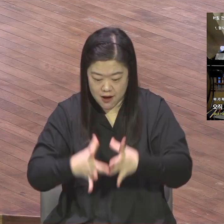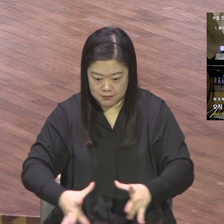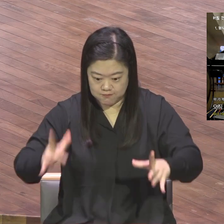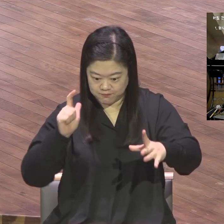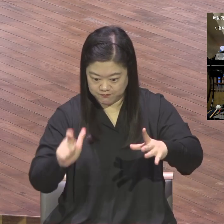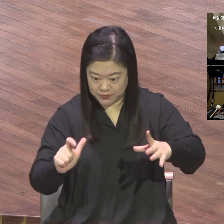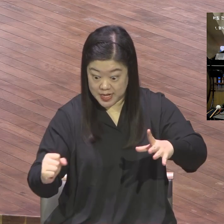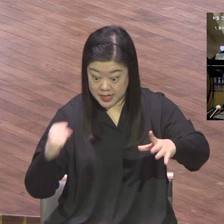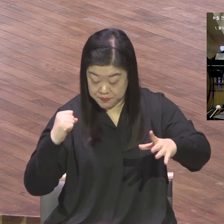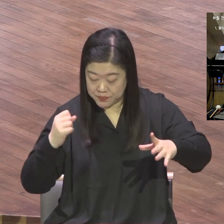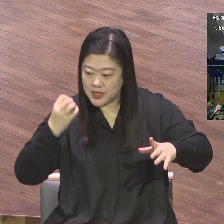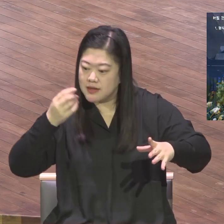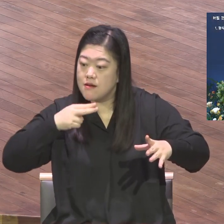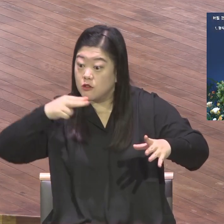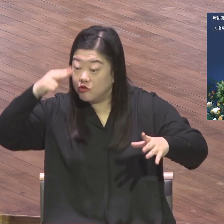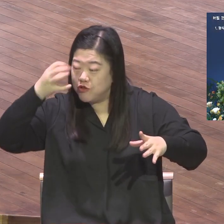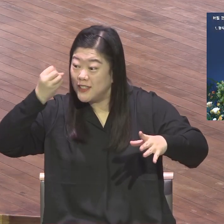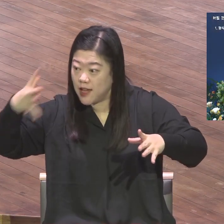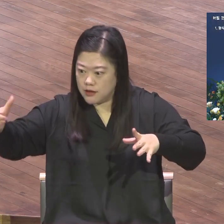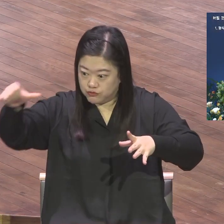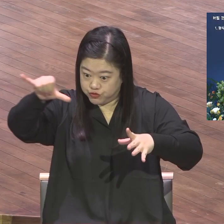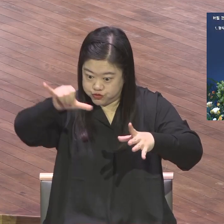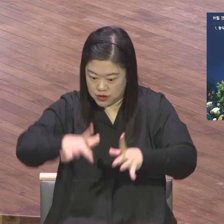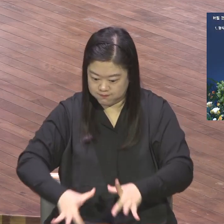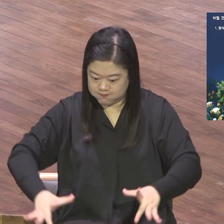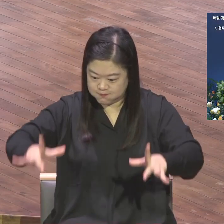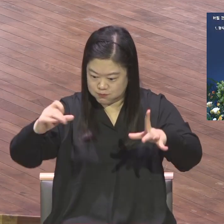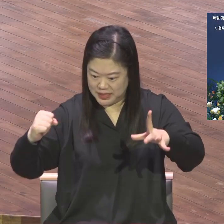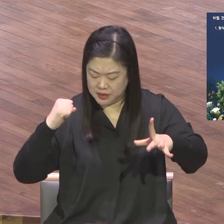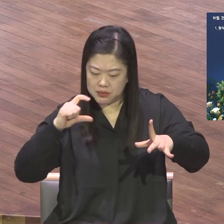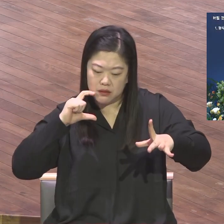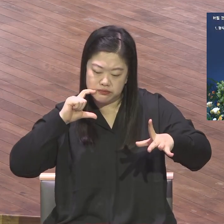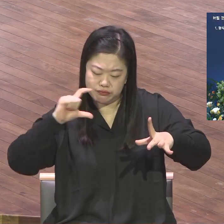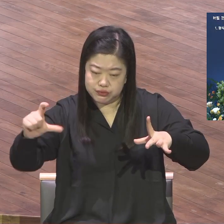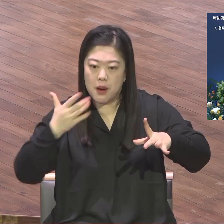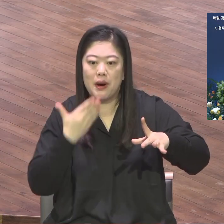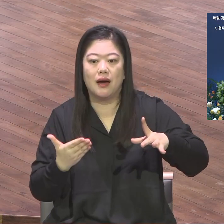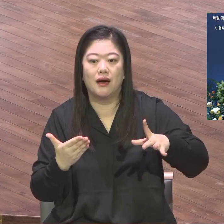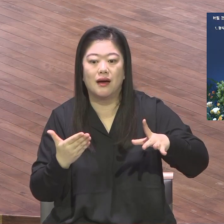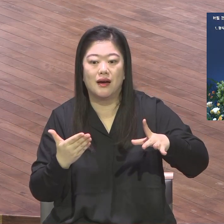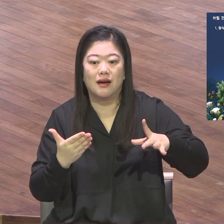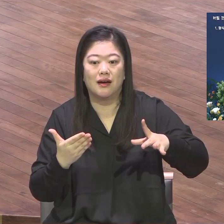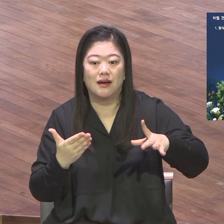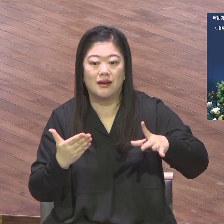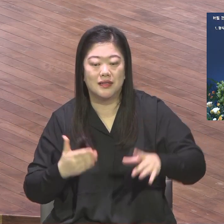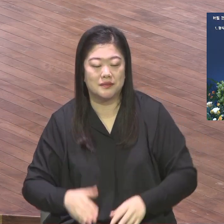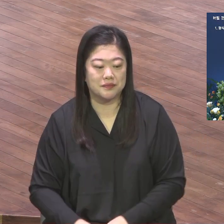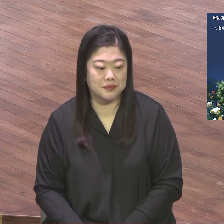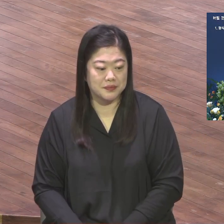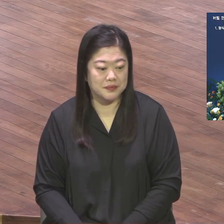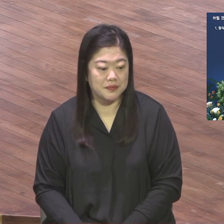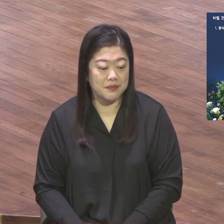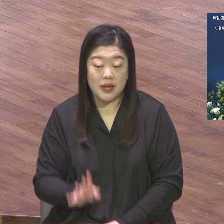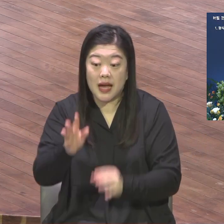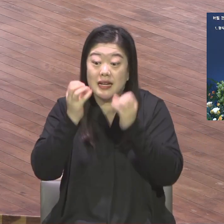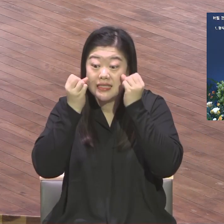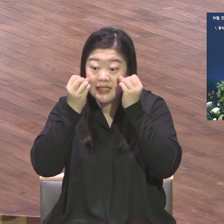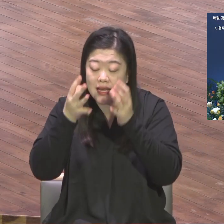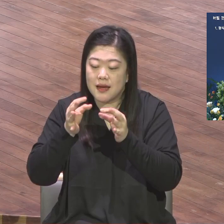하시니라. 자, 예수님 두 번째 비유가 뭐요? 새 포도주 비유를 말씀을. 새 포도주의